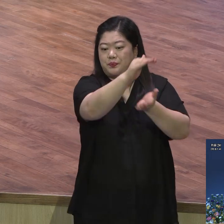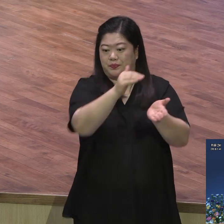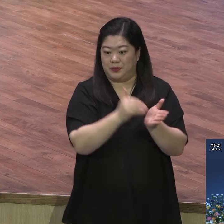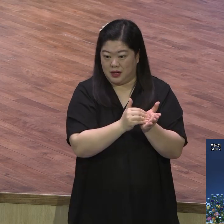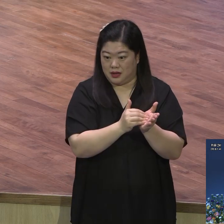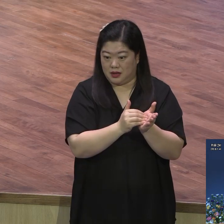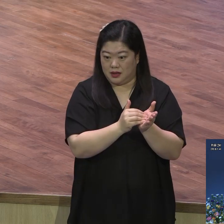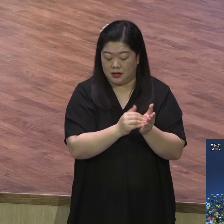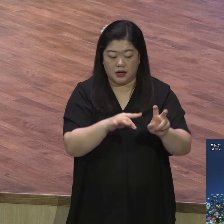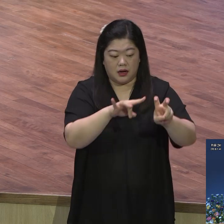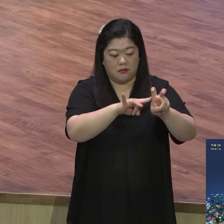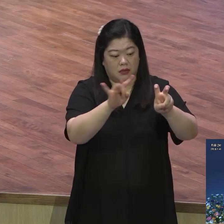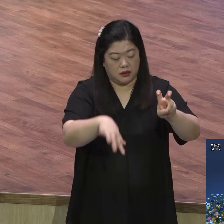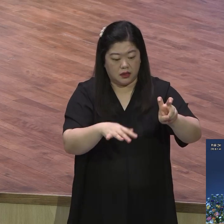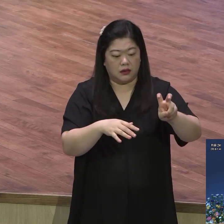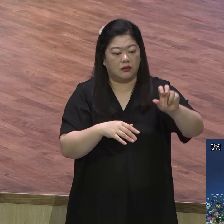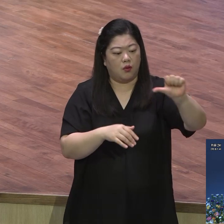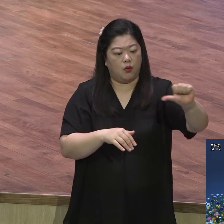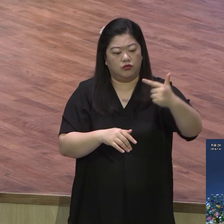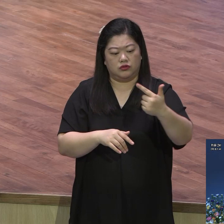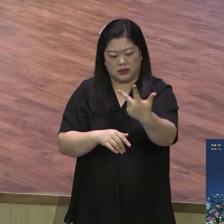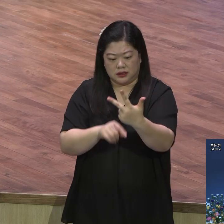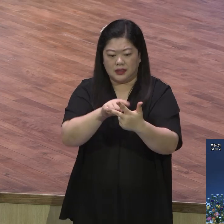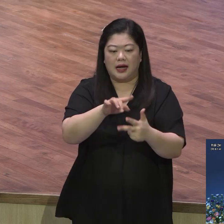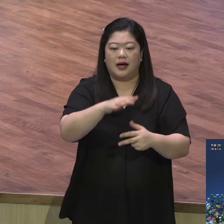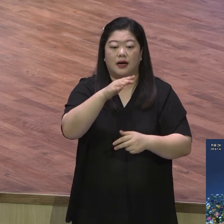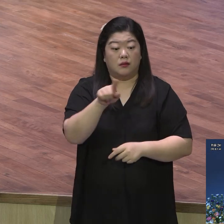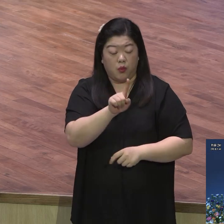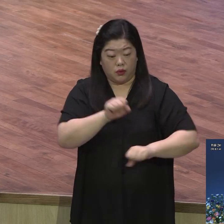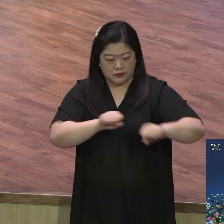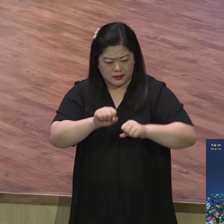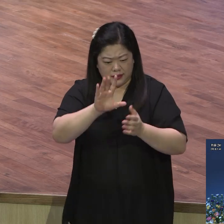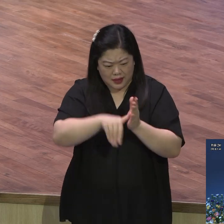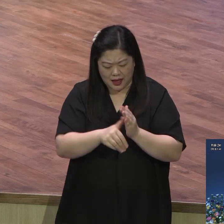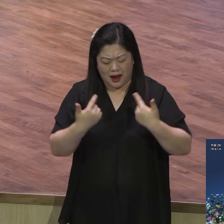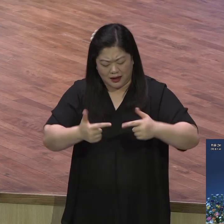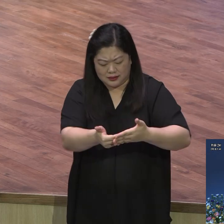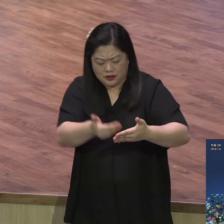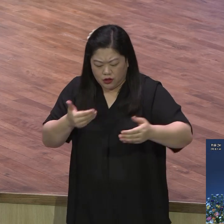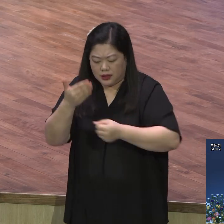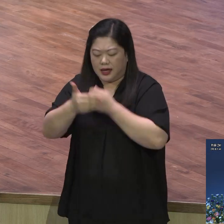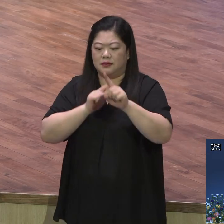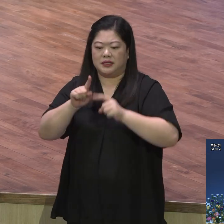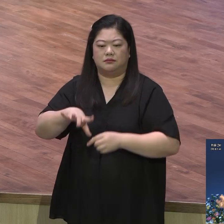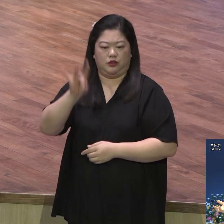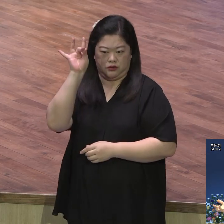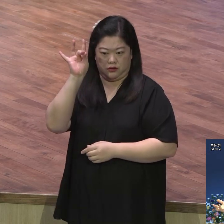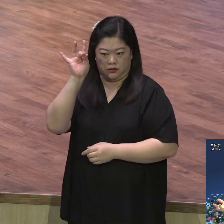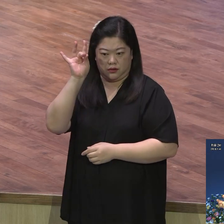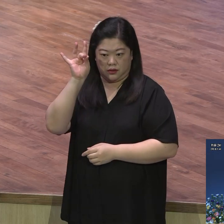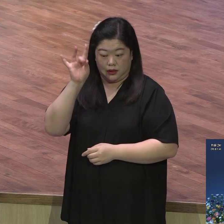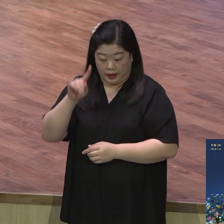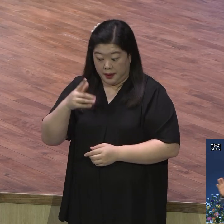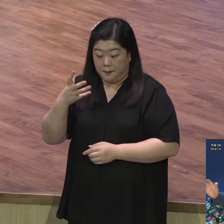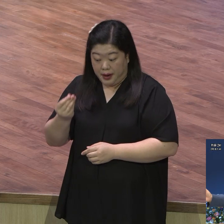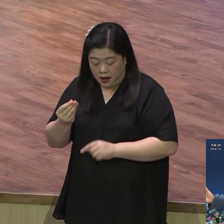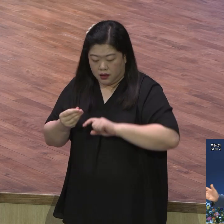말씀 말씀의 중요성 말씀에 의지하여 말씀의 중요성을 먼저 예수님이 보여주신 겁니다.